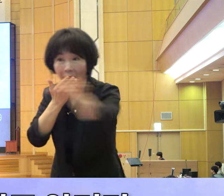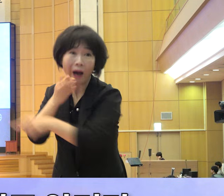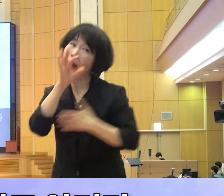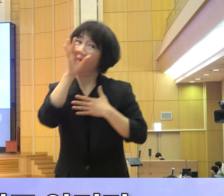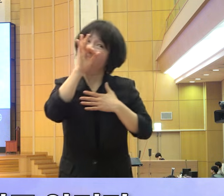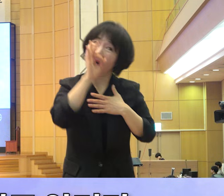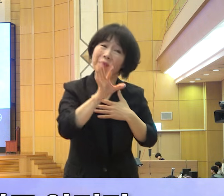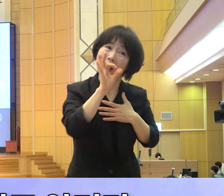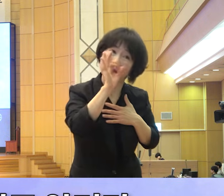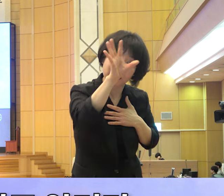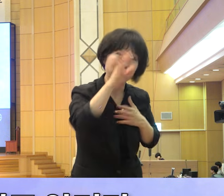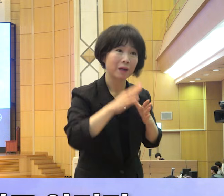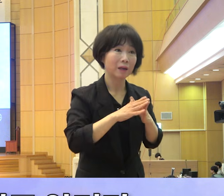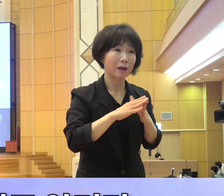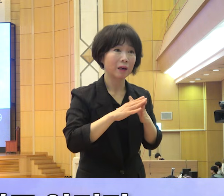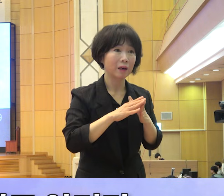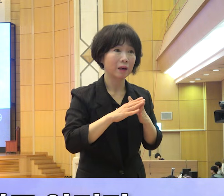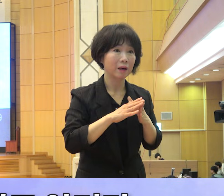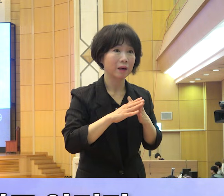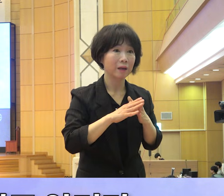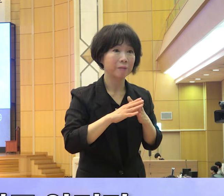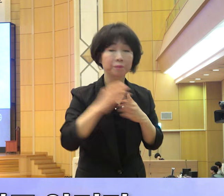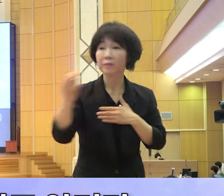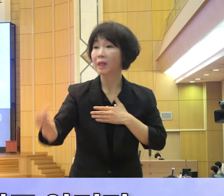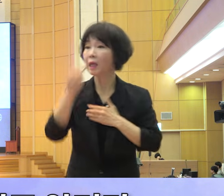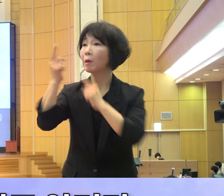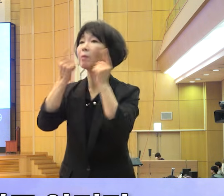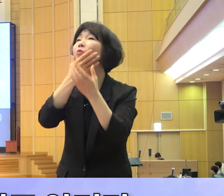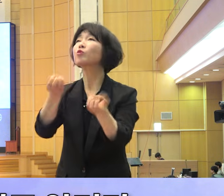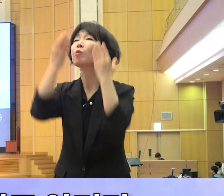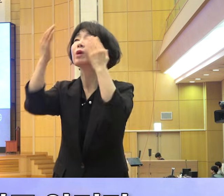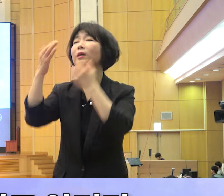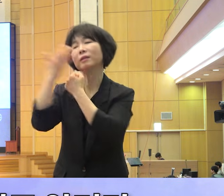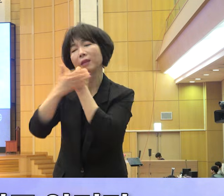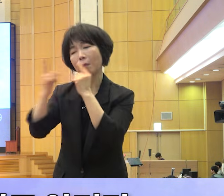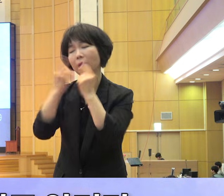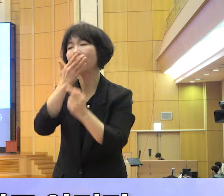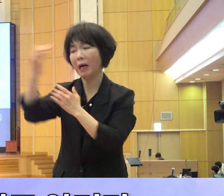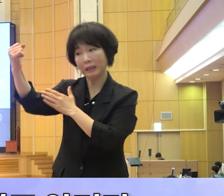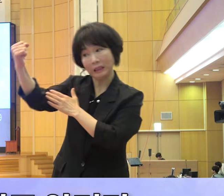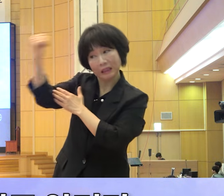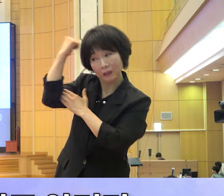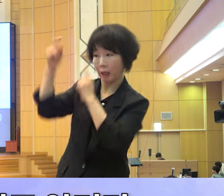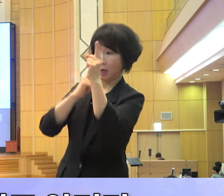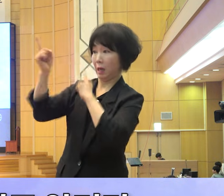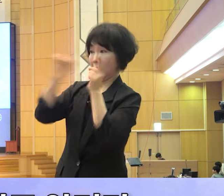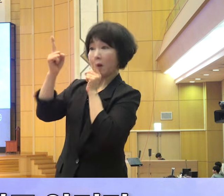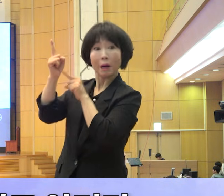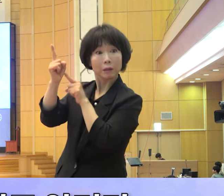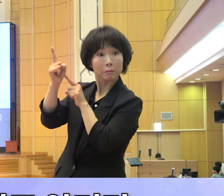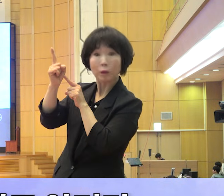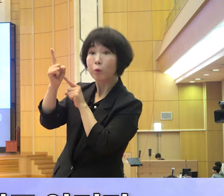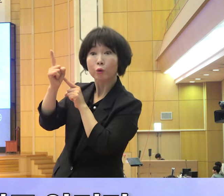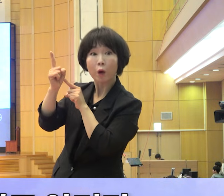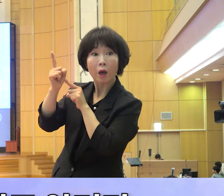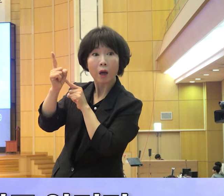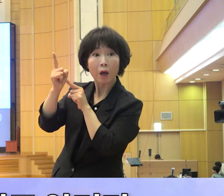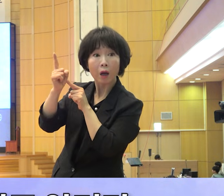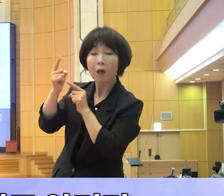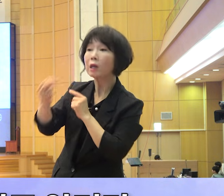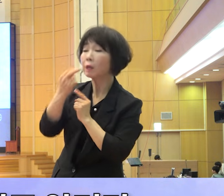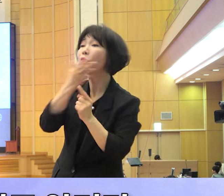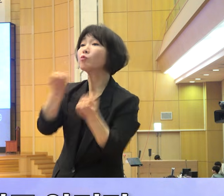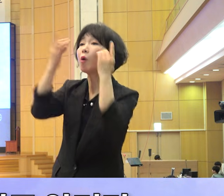여러분들에게 주는 생명의 말씀, 축복의 말씀, 은혜의 말씀, 능력의 말씀도 그게 축복의 말씀이고